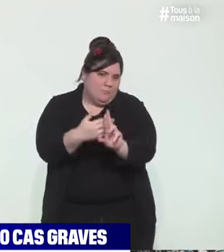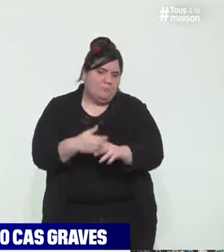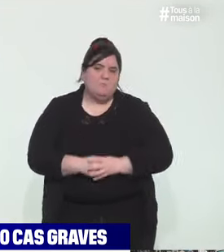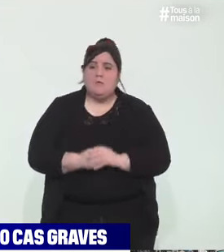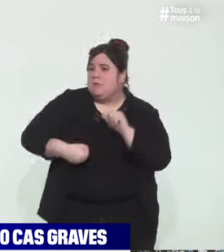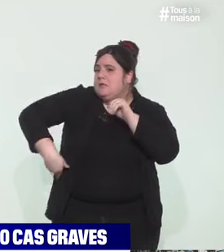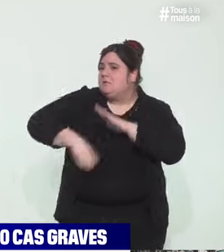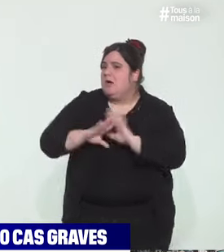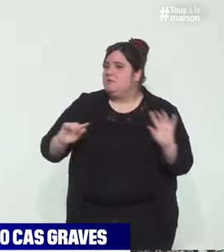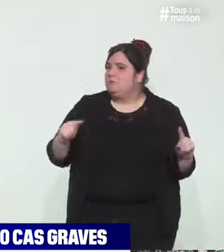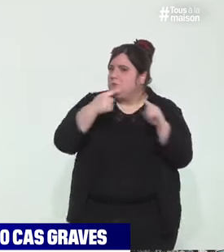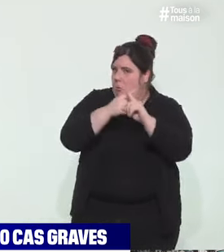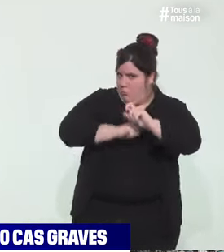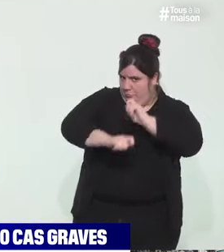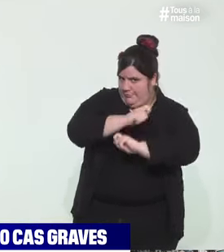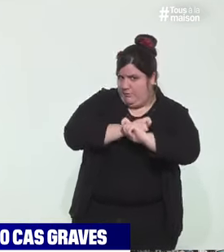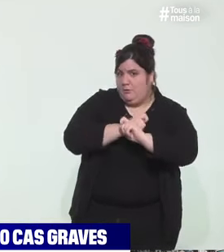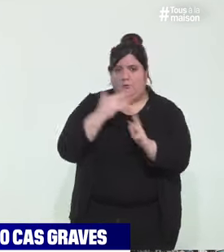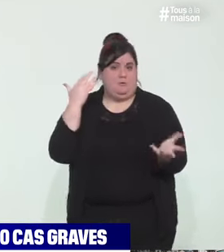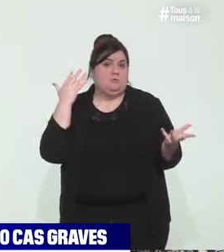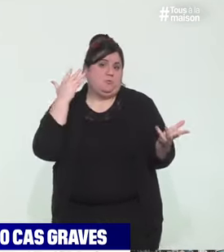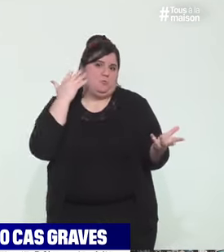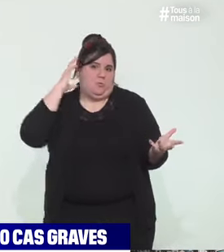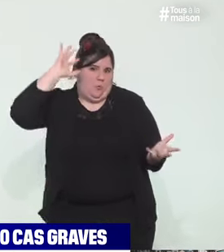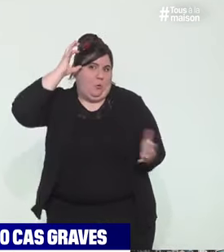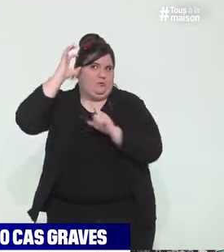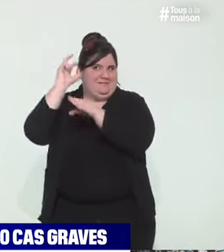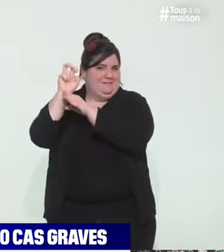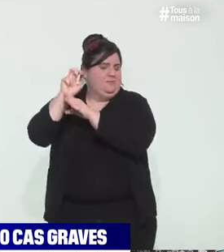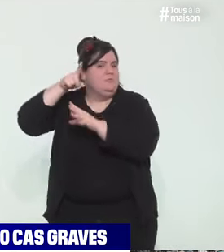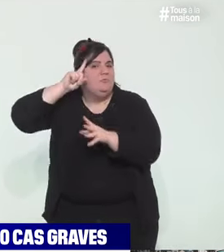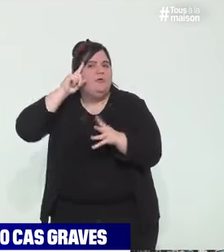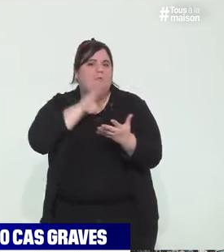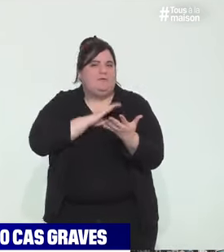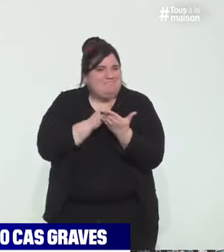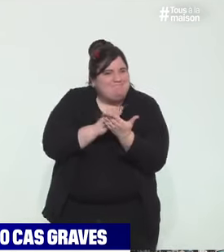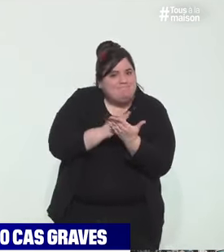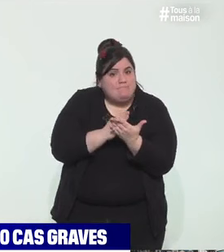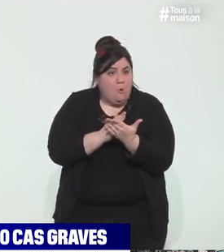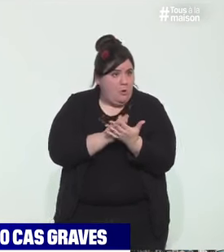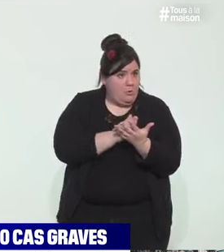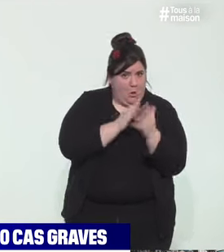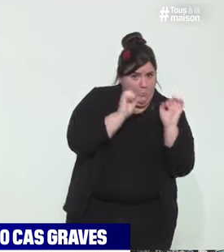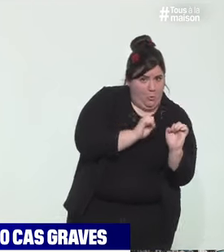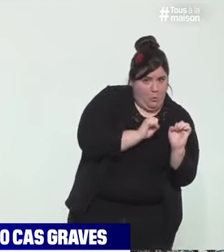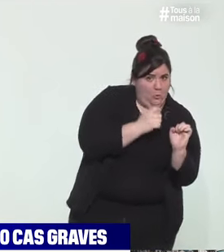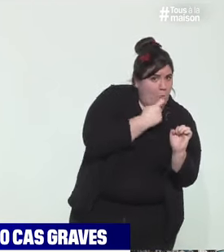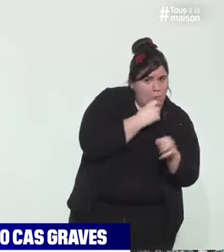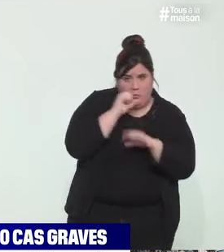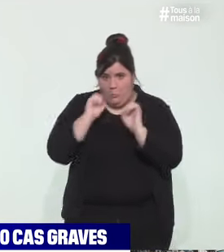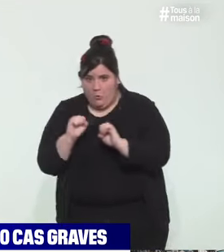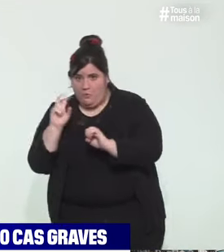Ça nous permet d'être beaucoup plus fin dans les nuances, de voir que certains territoires peuvent basculer dans un sens ou dans un autre. Ça nous